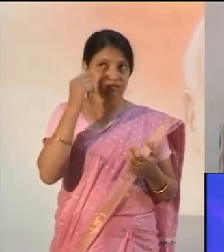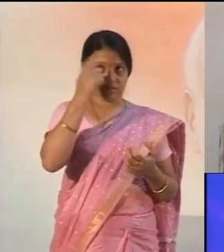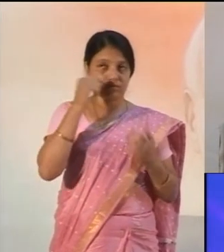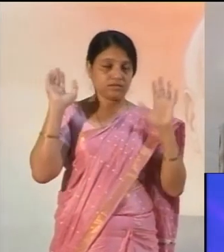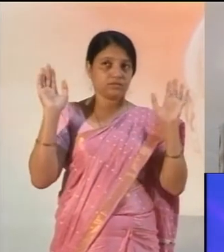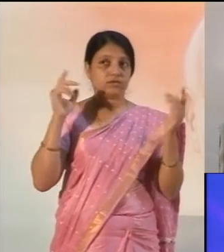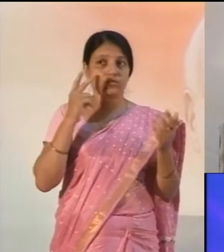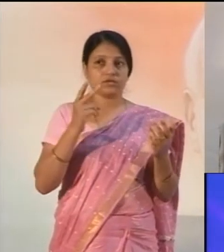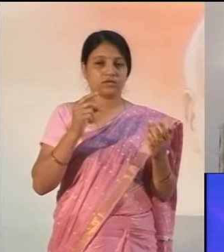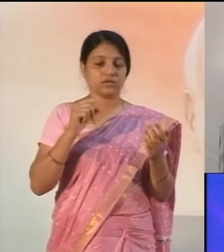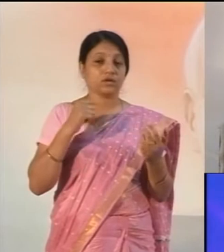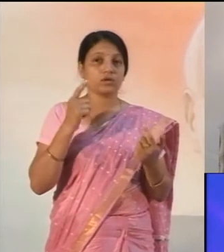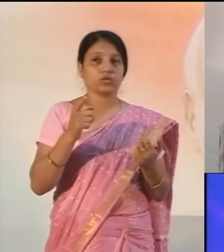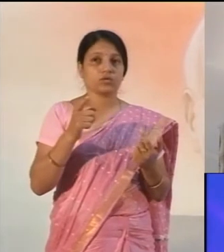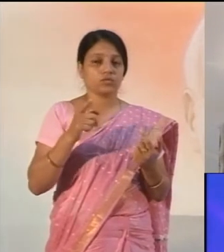तो उनसे पूछा